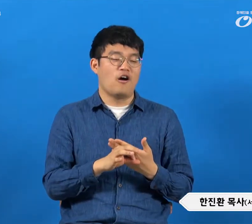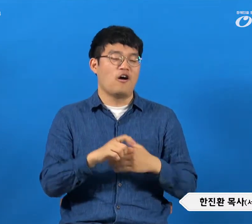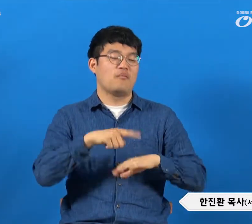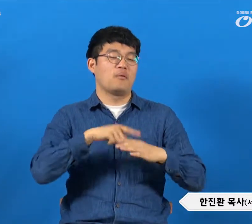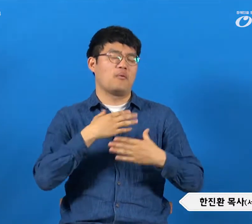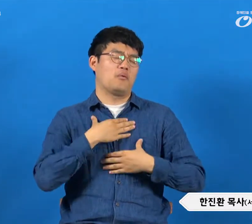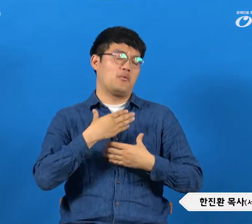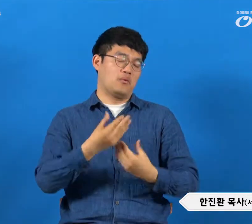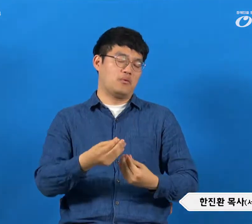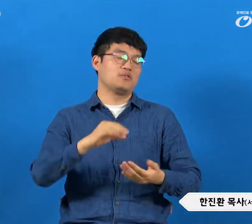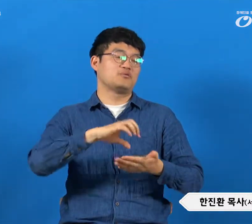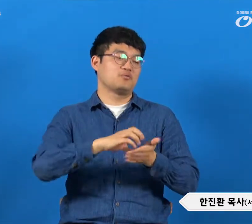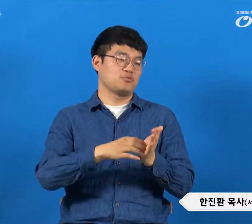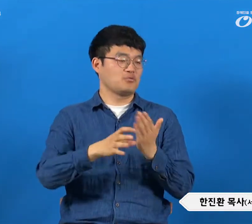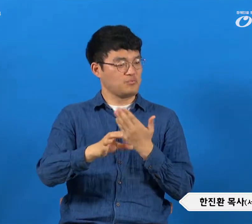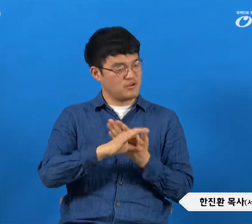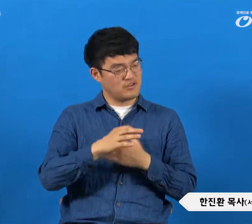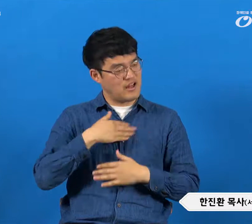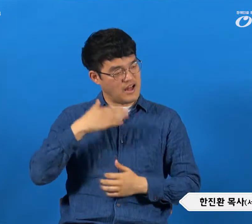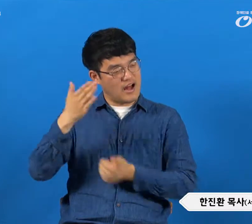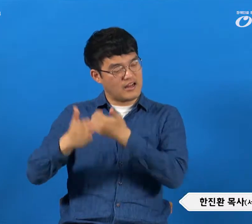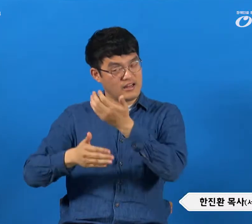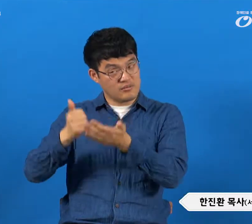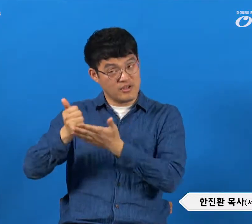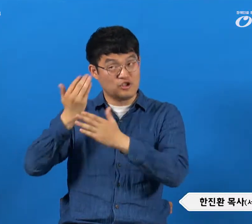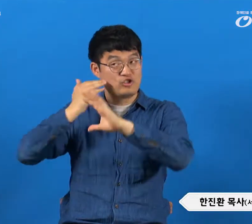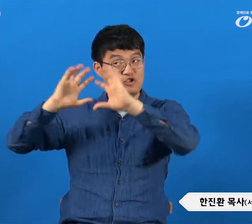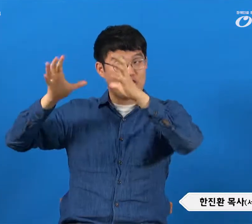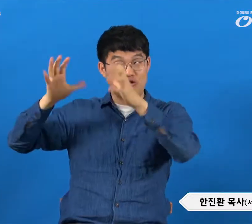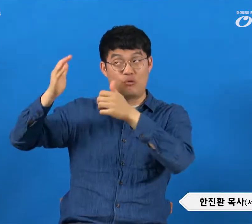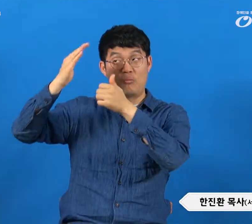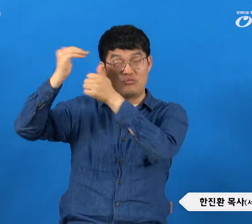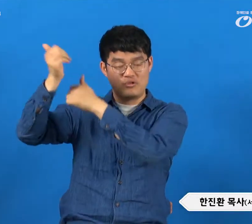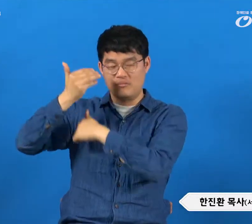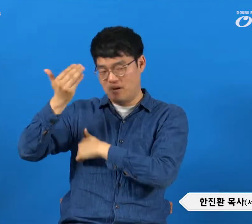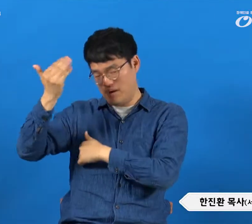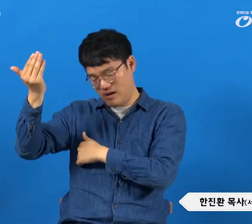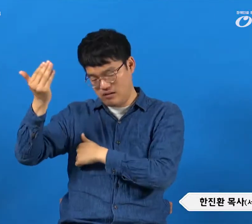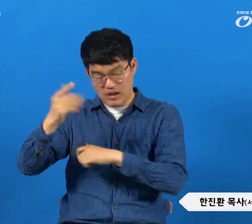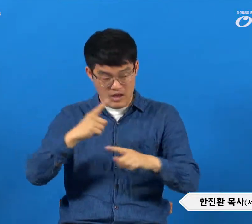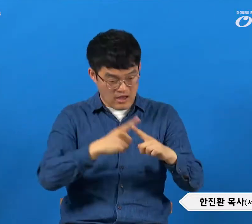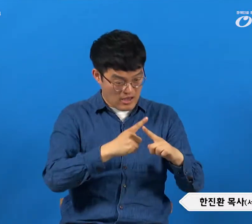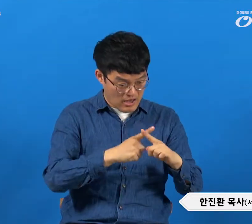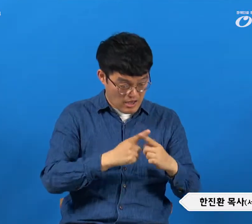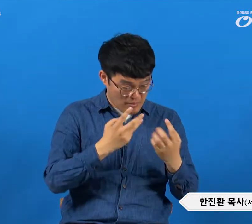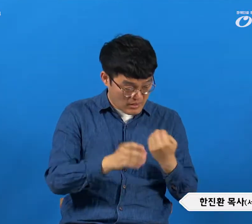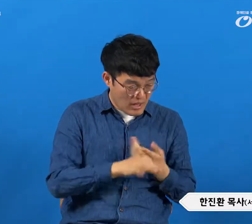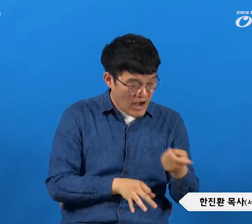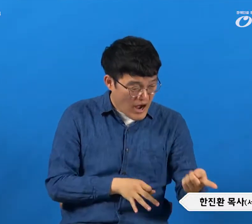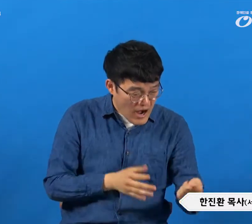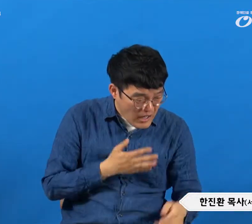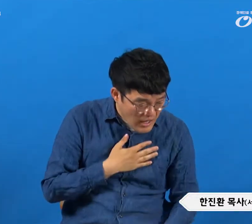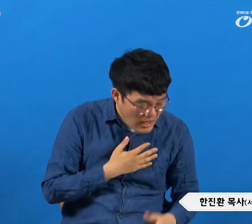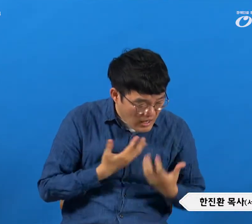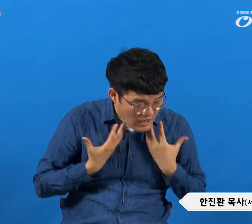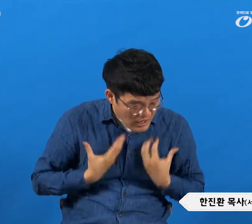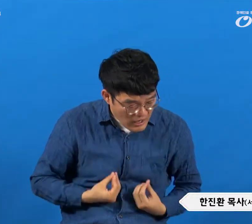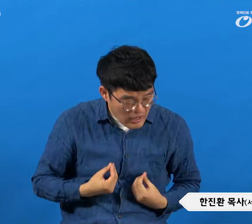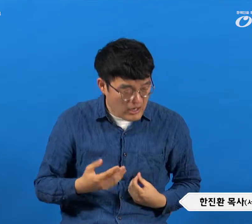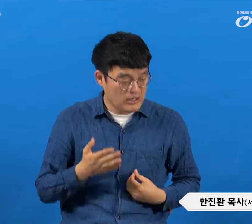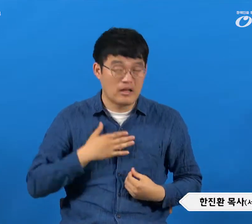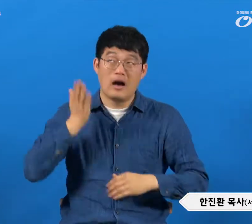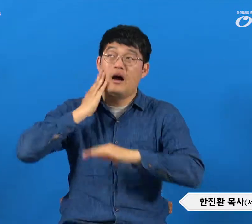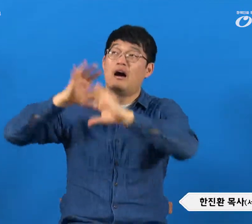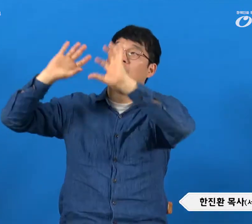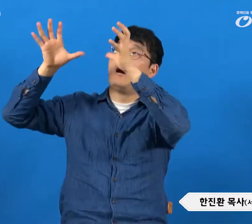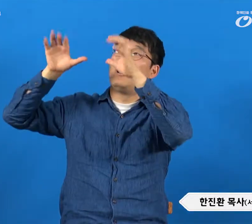안도가 됩니다. 이 정도 하면 하나님이 안 봐주실까? 꼬표가 많으면 낙심이 됩니다. 아이고,